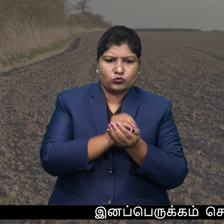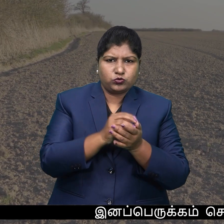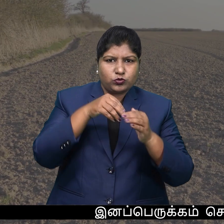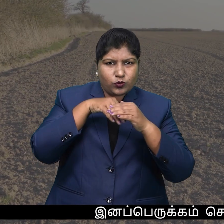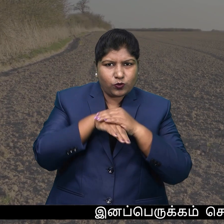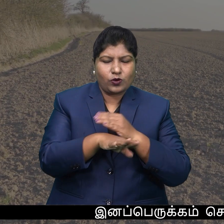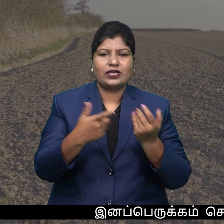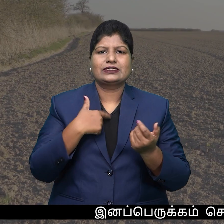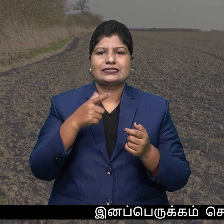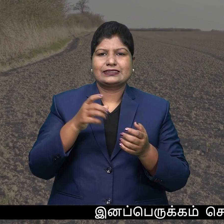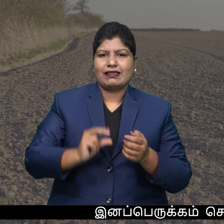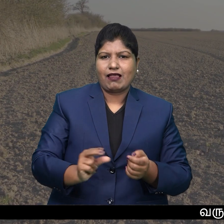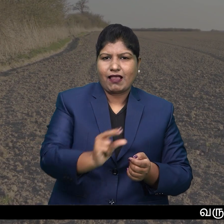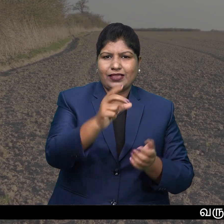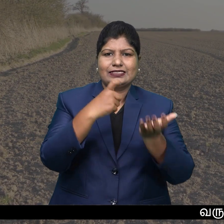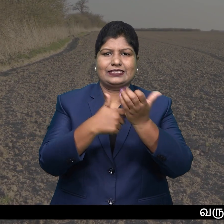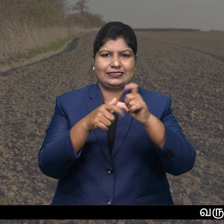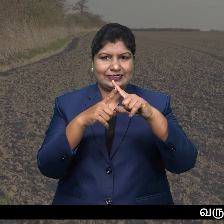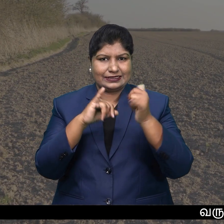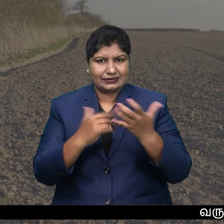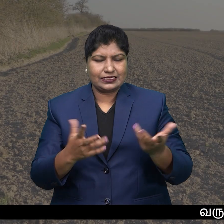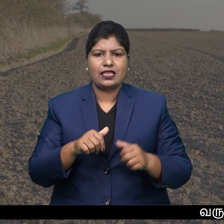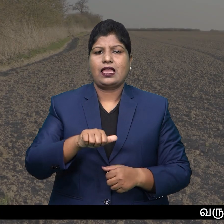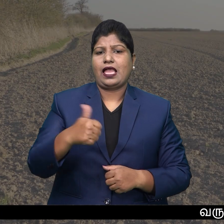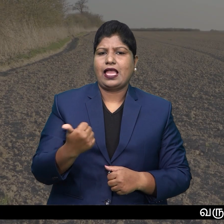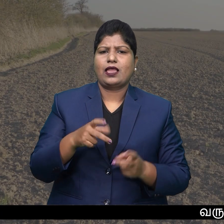இனப்பெருக்கம் செய்யும் இடங்களாக மாறி வருகின்றன.